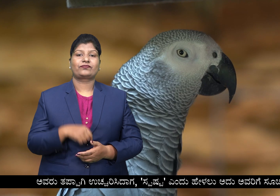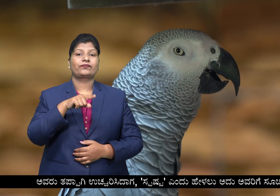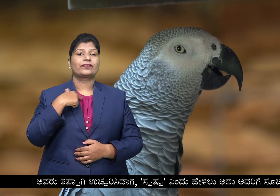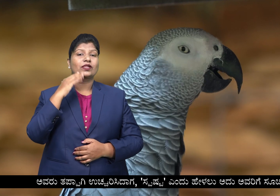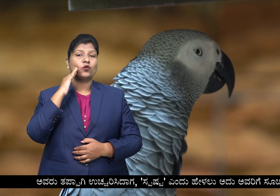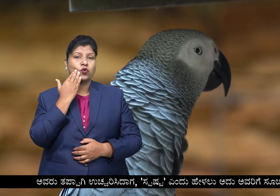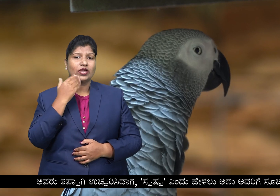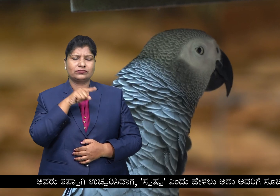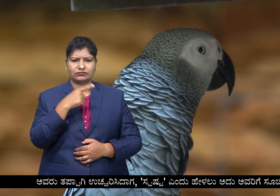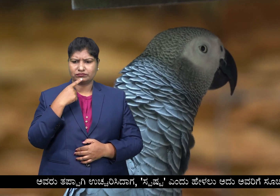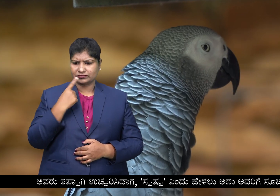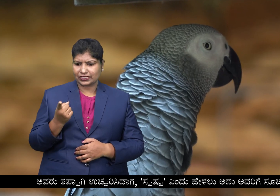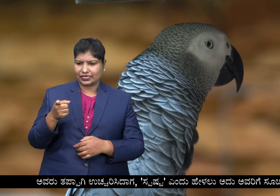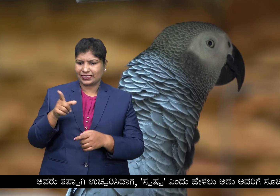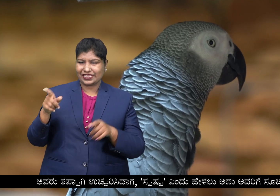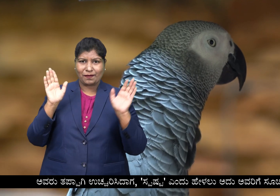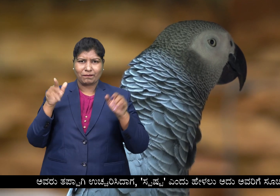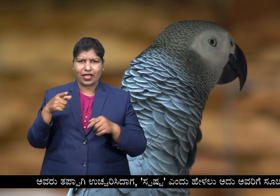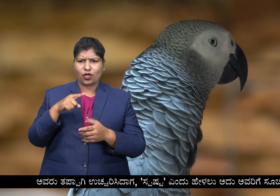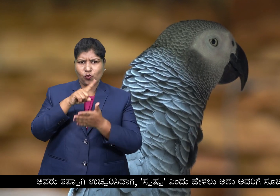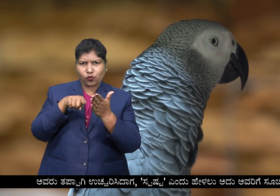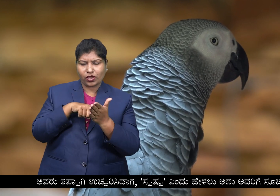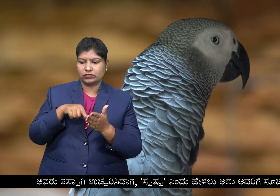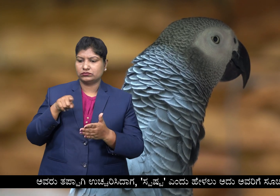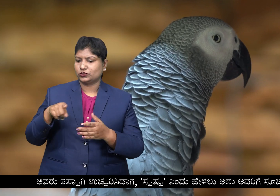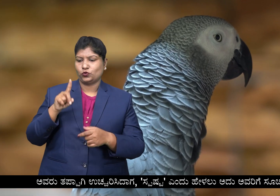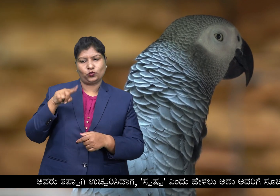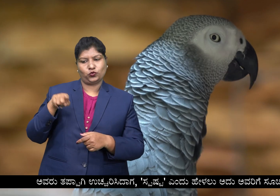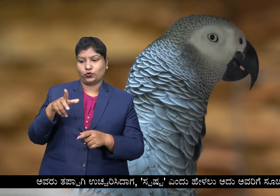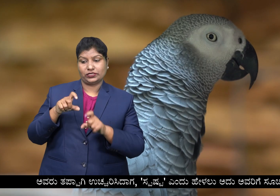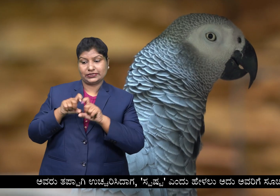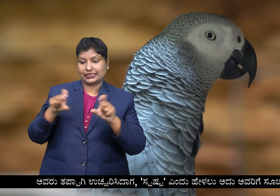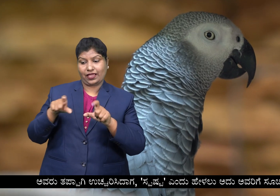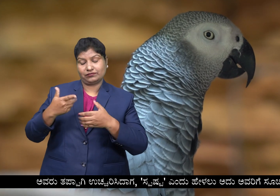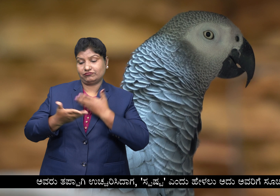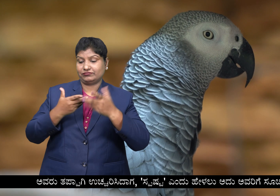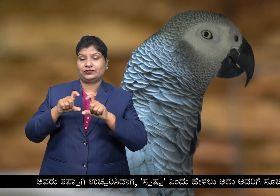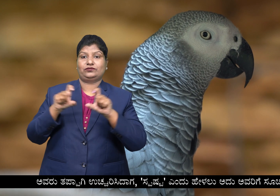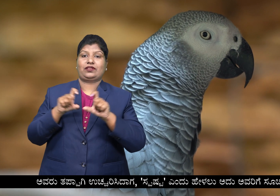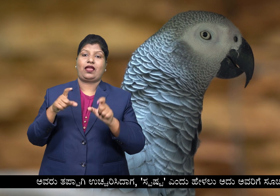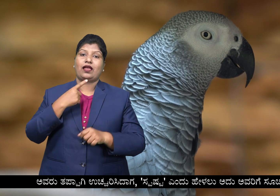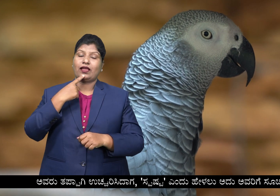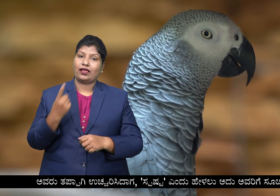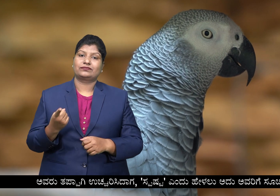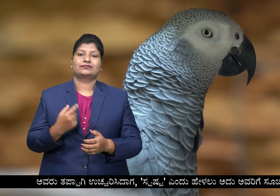ಅವರು ತಪ್ಪಾಗಿ ಉಚ್ಚರಿಸಿದಾಗ ಸ್ಪಷ್ಟ ಎಂದು ಹೇಳಲು ಅದು ಅವರಿಗೆ ಸೂಚನೆ ನೀಡುತ್ತದೆ.